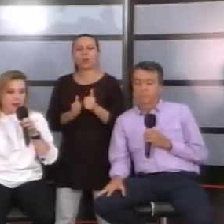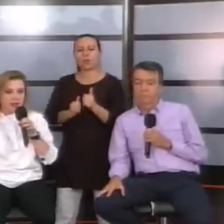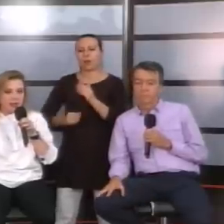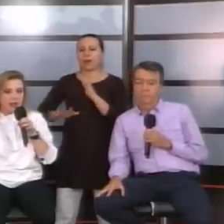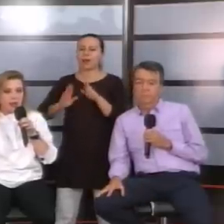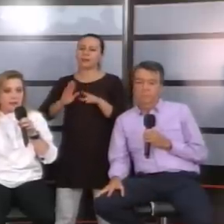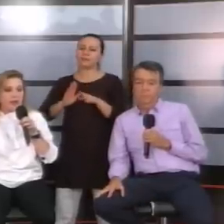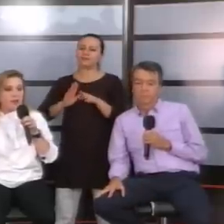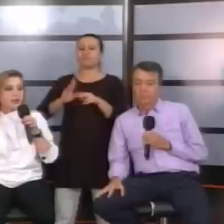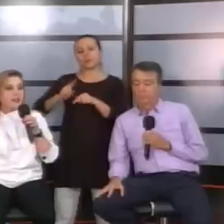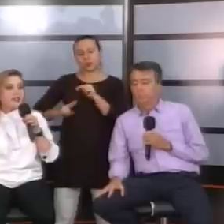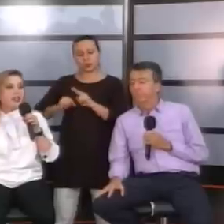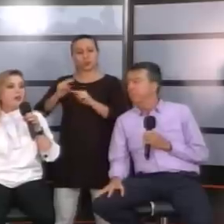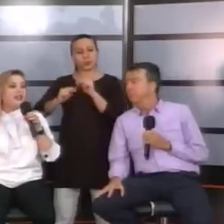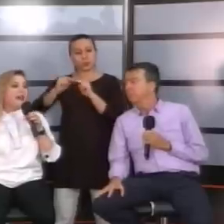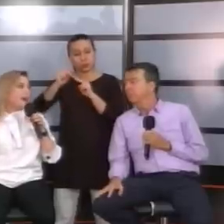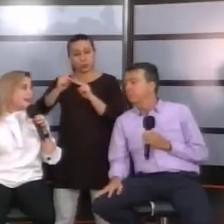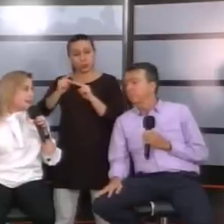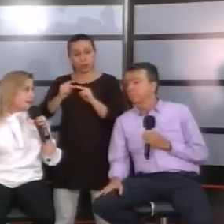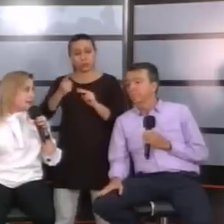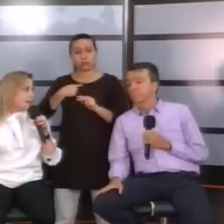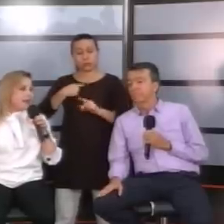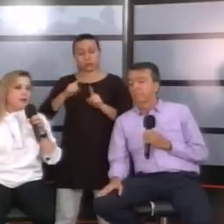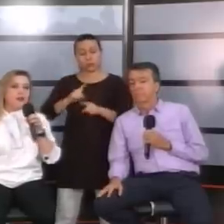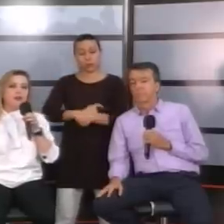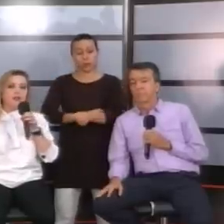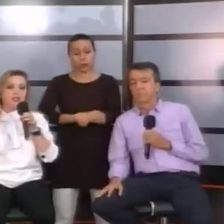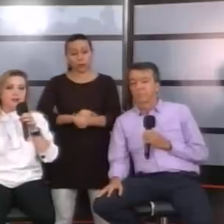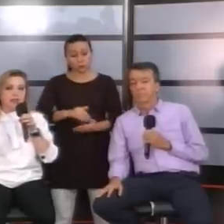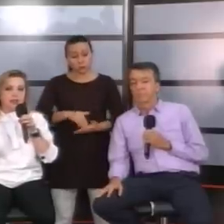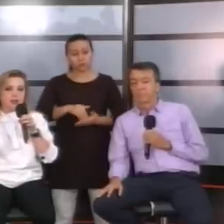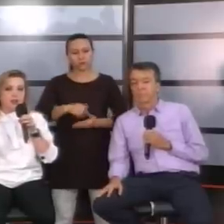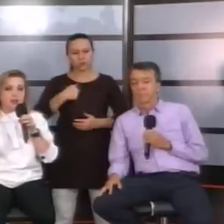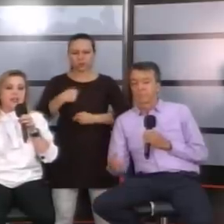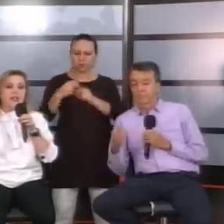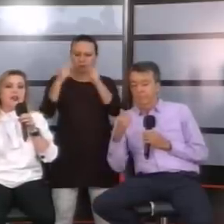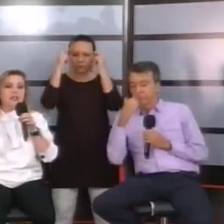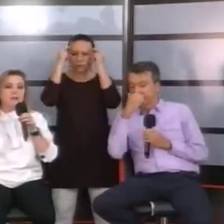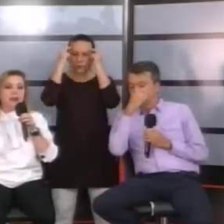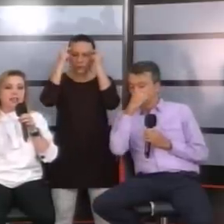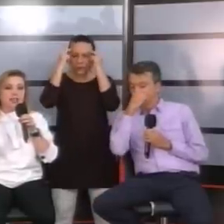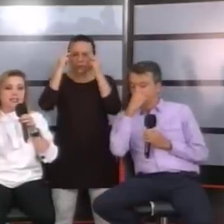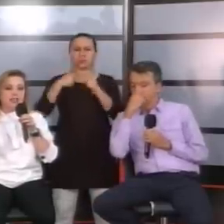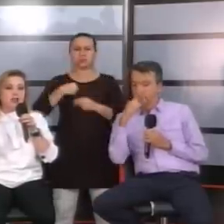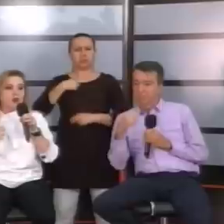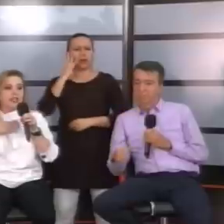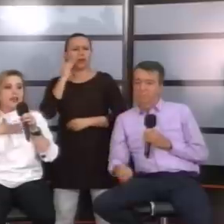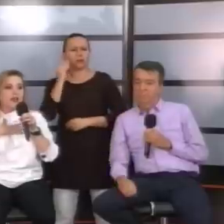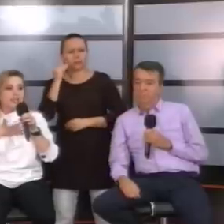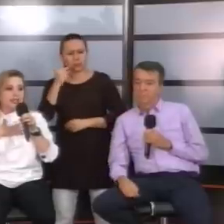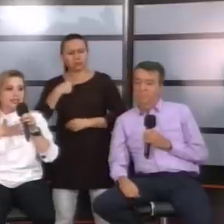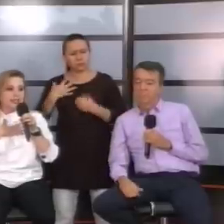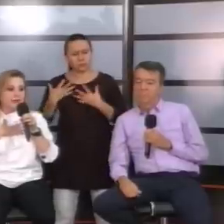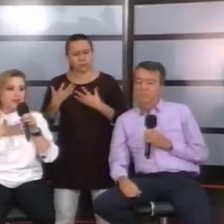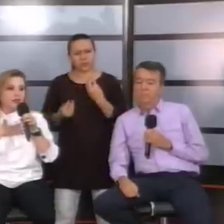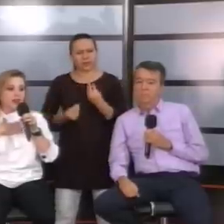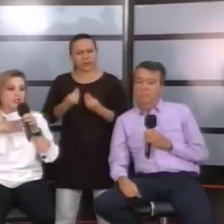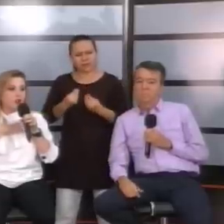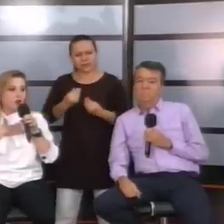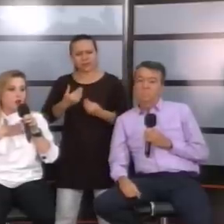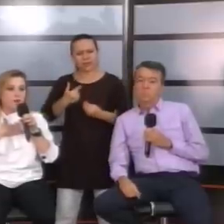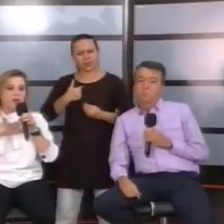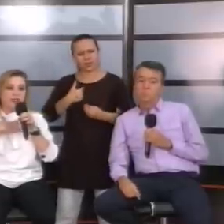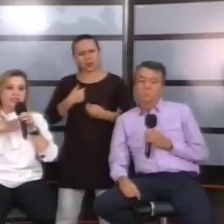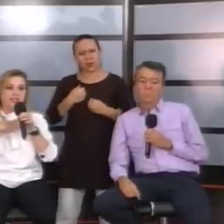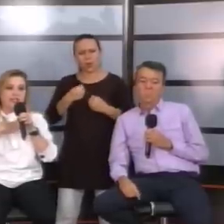para Pereira, pero también tengo el carácter, tengo el conocimiento, tengo la experiencia y lo quiero hacer desde mi